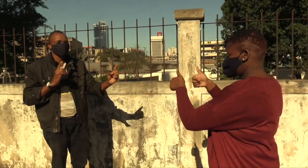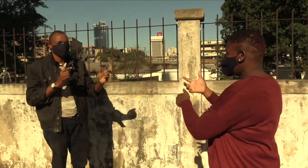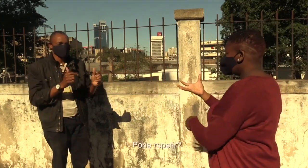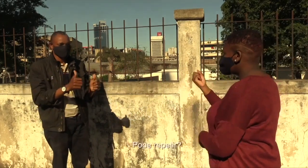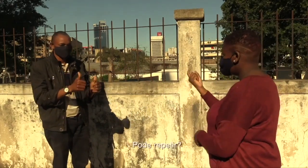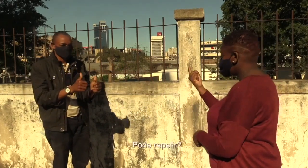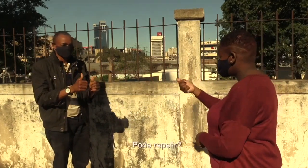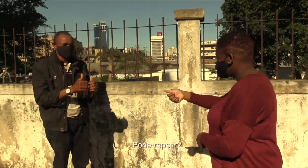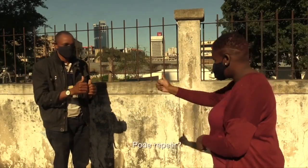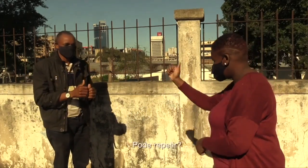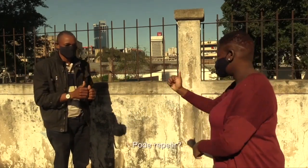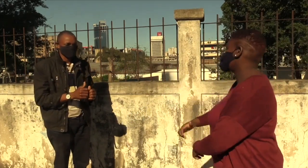Pode dizer sozinho?